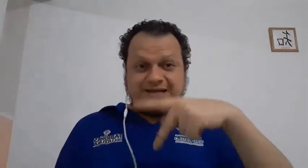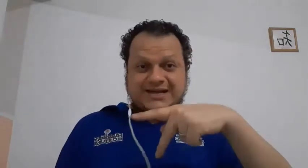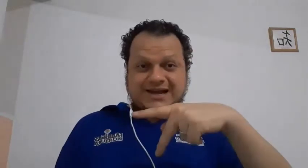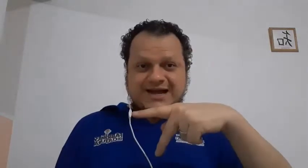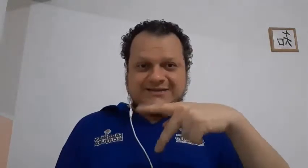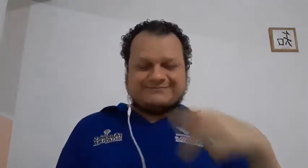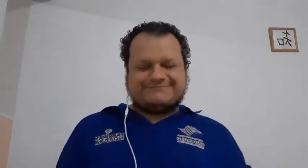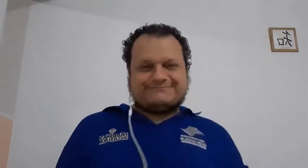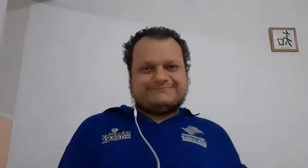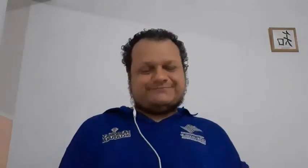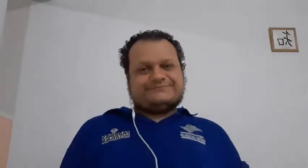K.